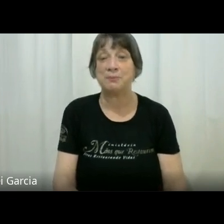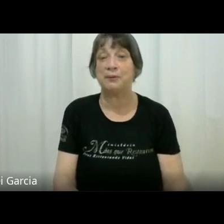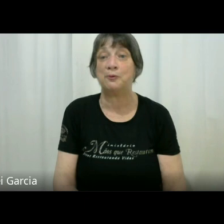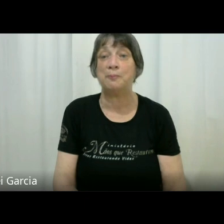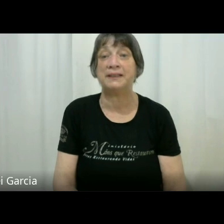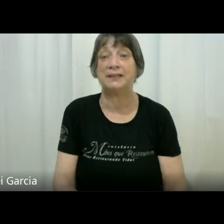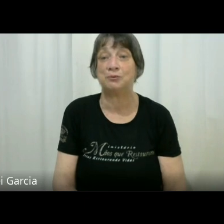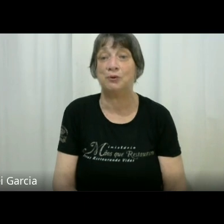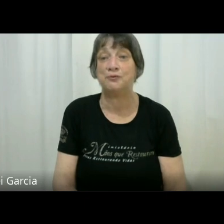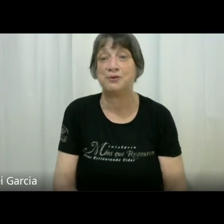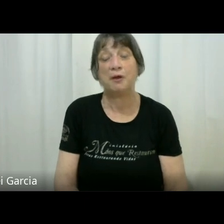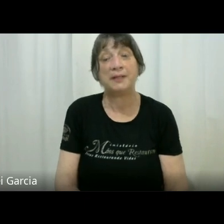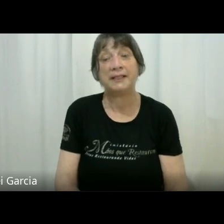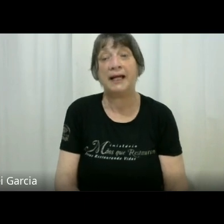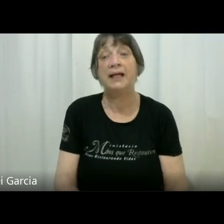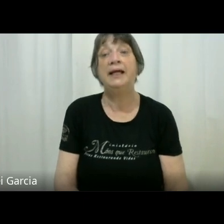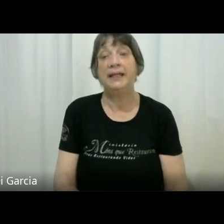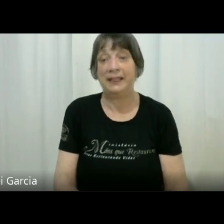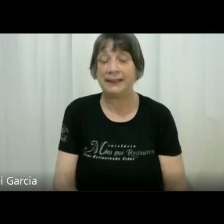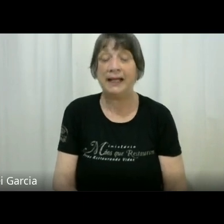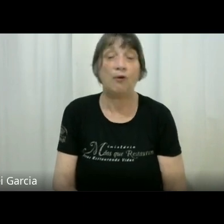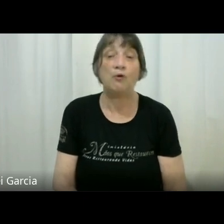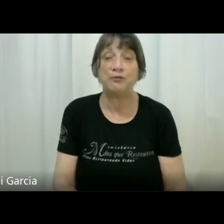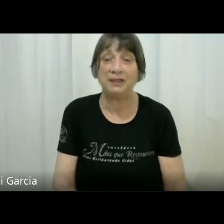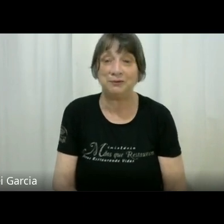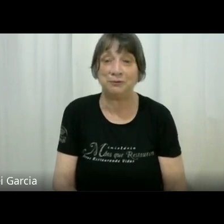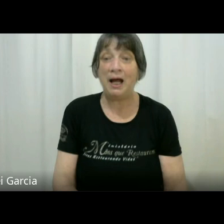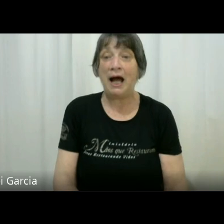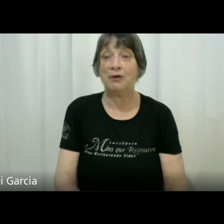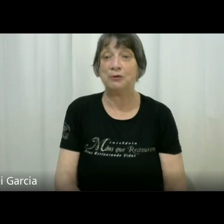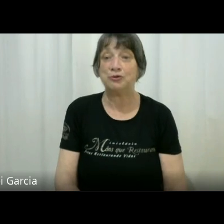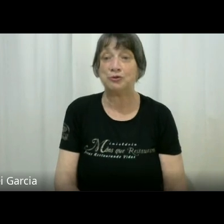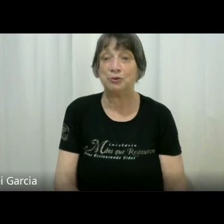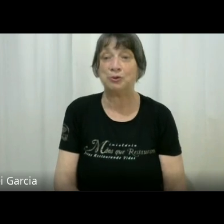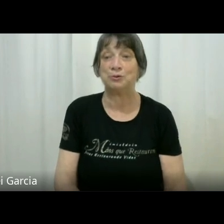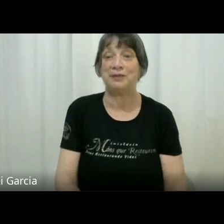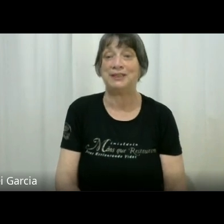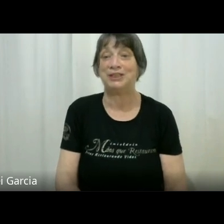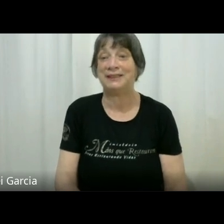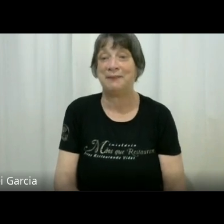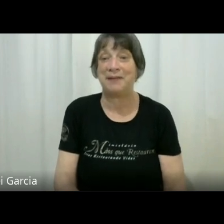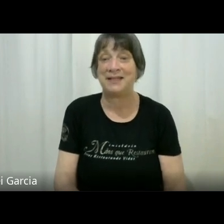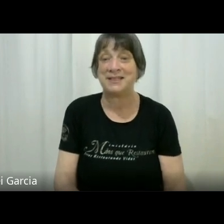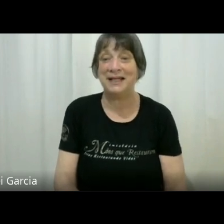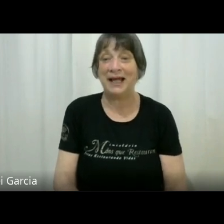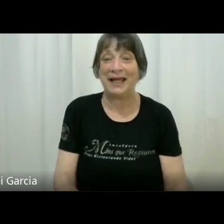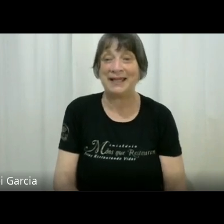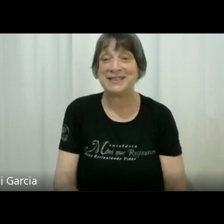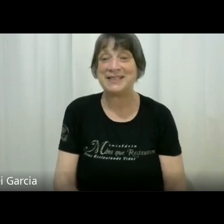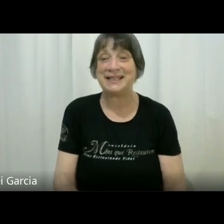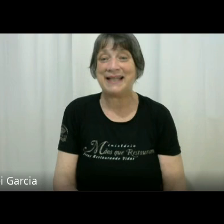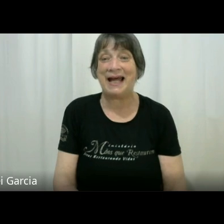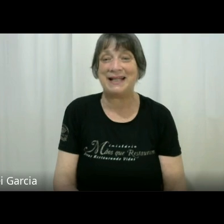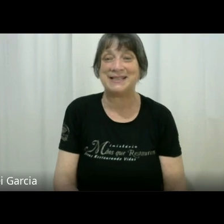não se preocupa tanto com o visual, porque ele tá ouvindo. Agora, o surdo, ele já tem mais